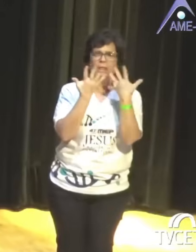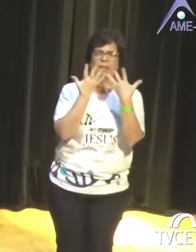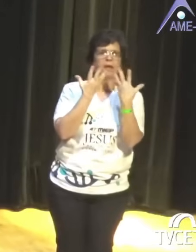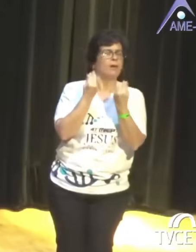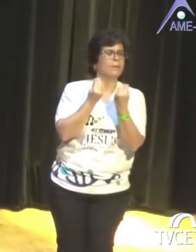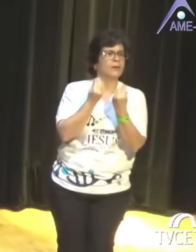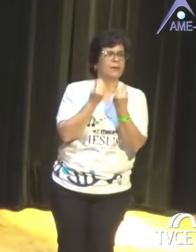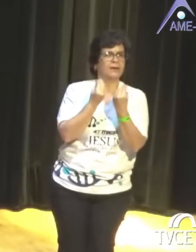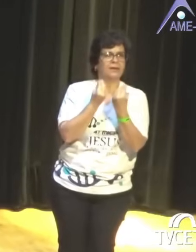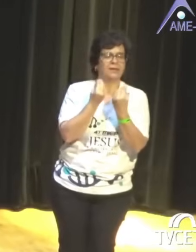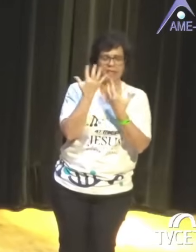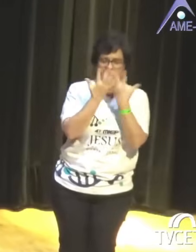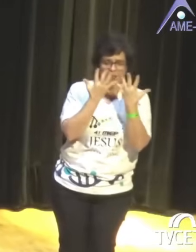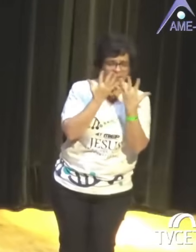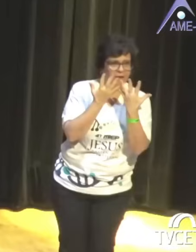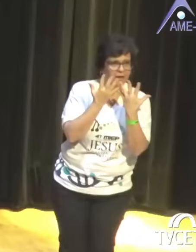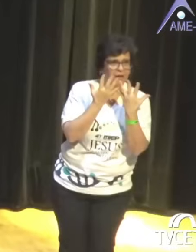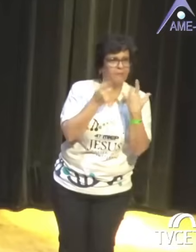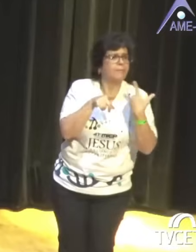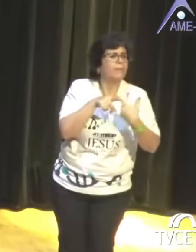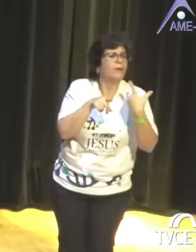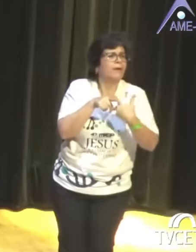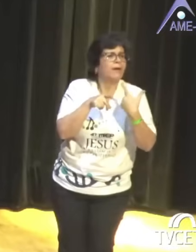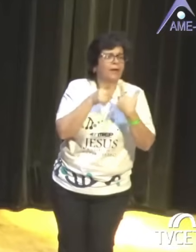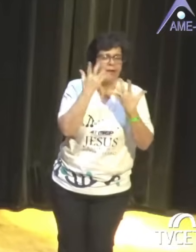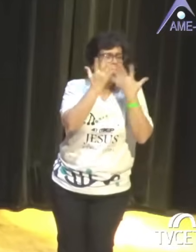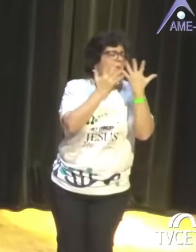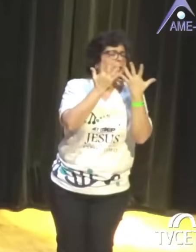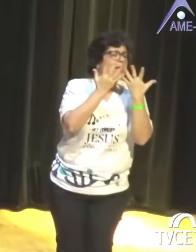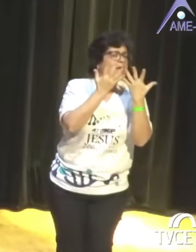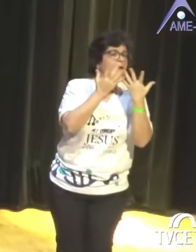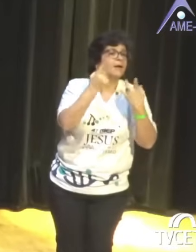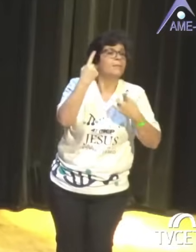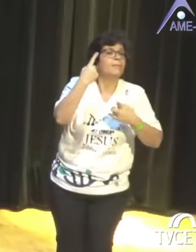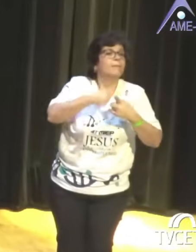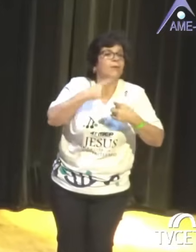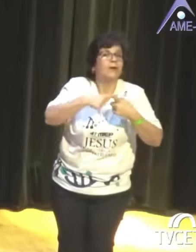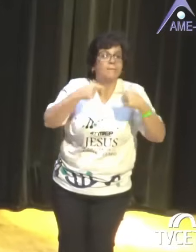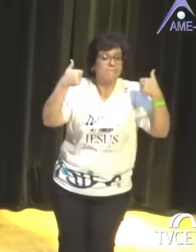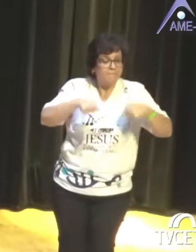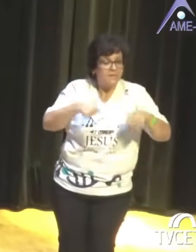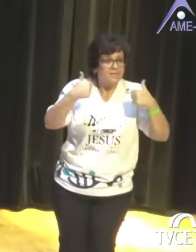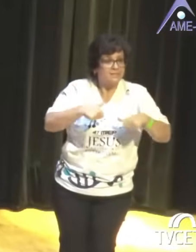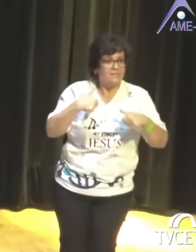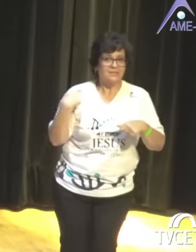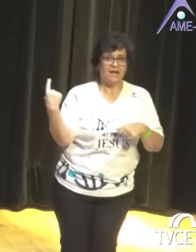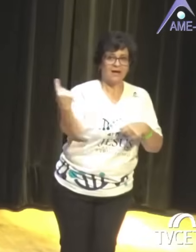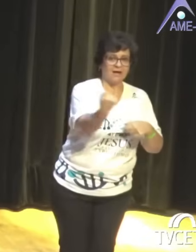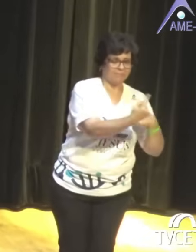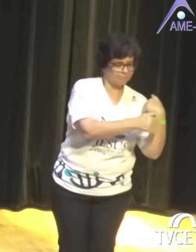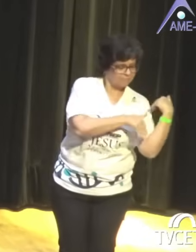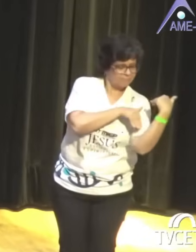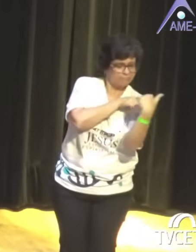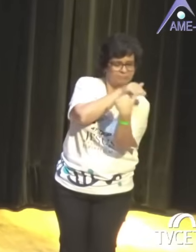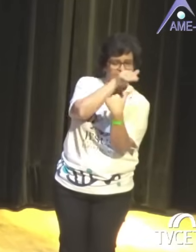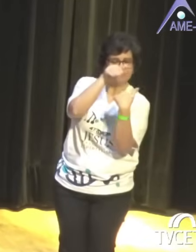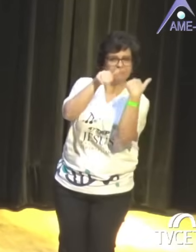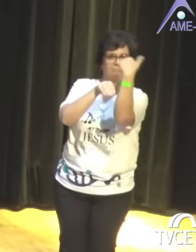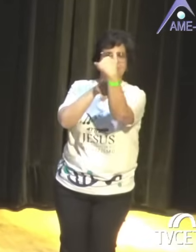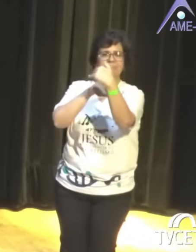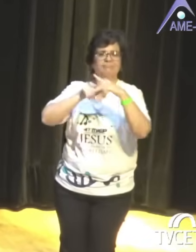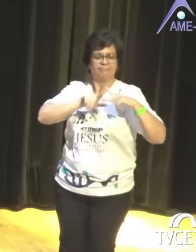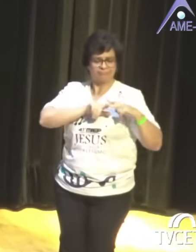concertante por quê Porque é necessário na evolução o